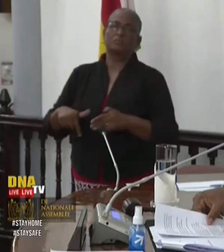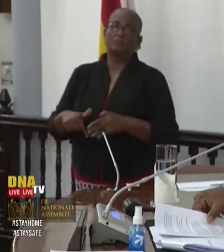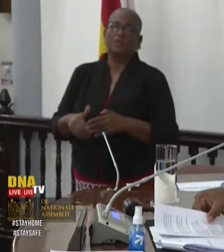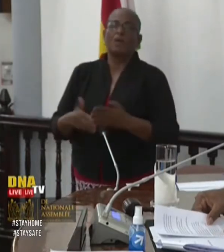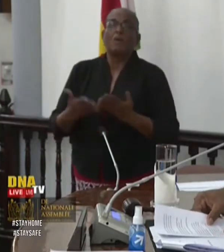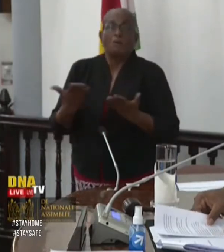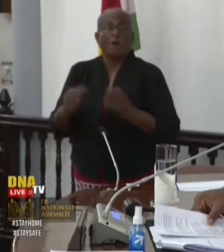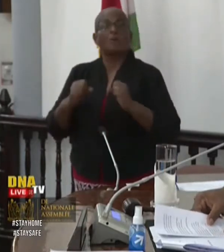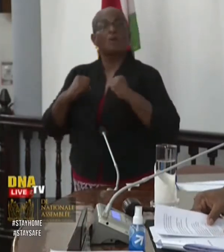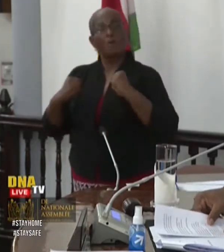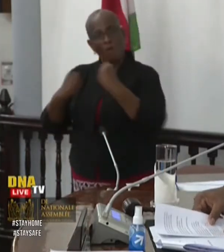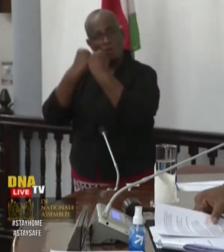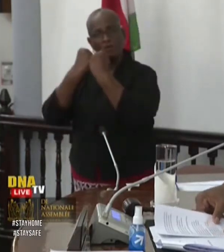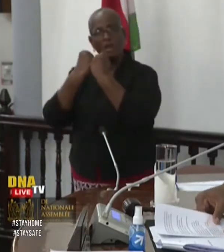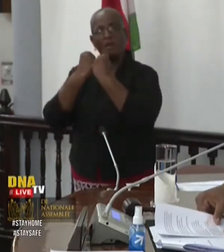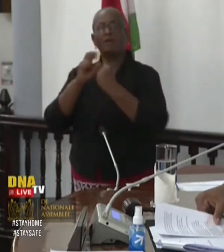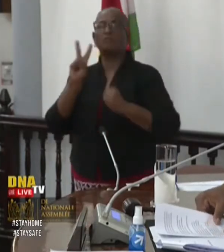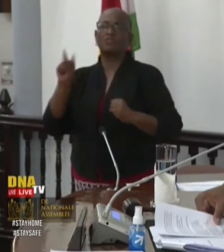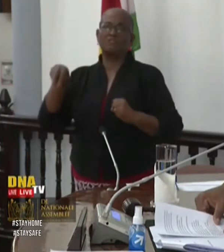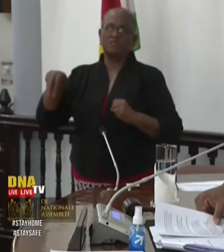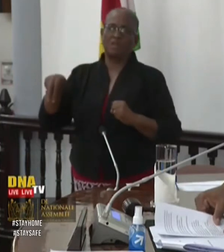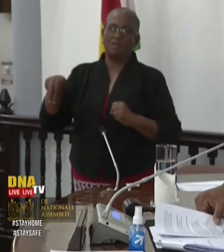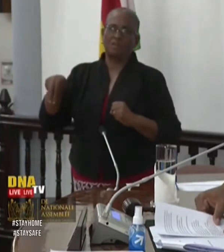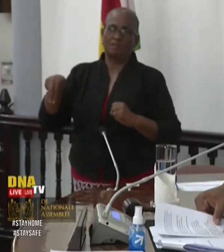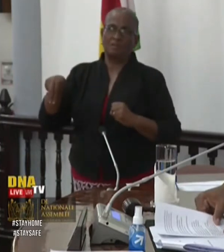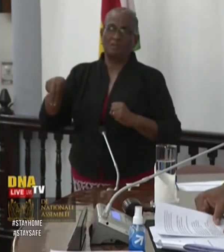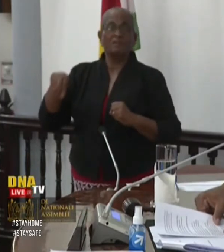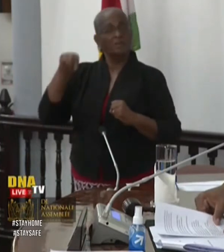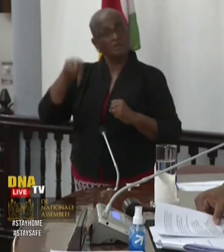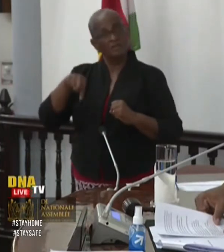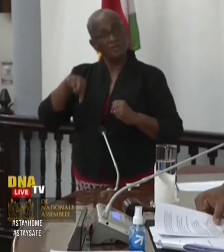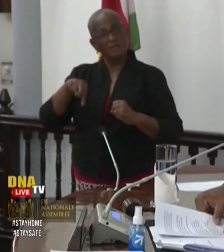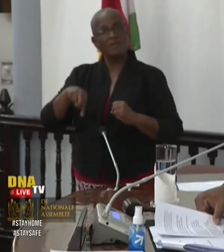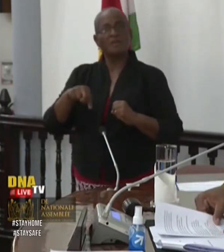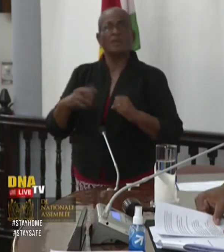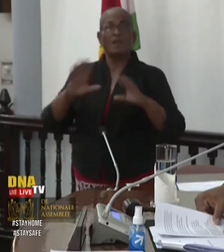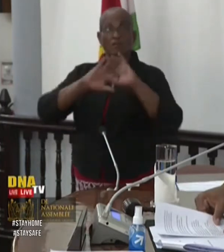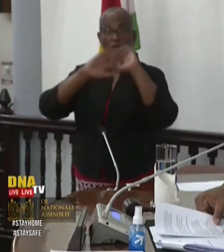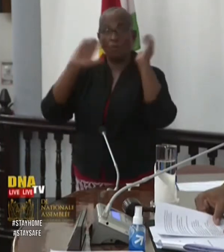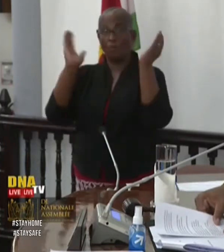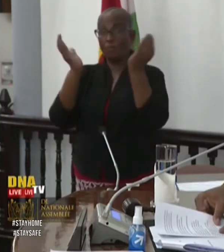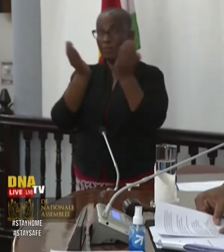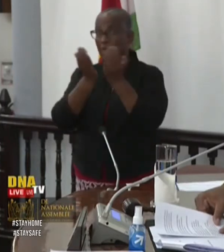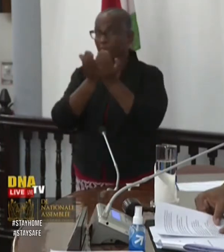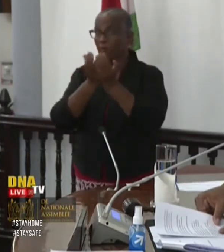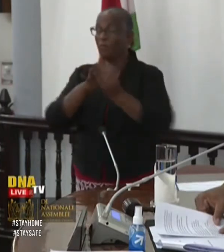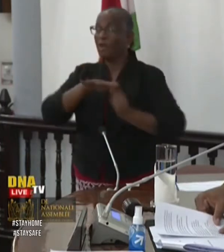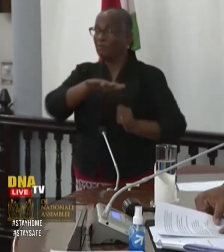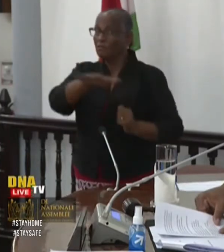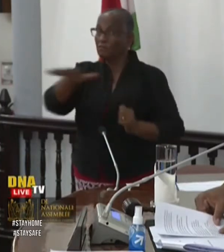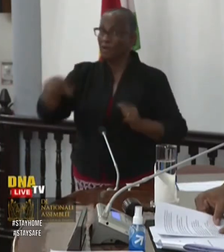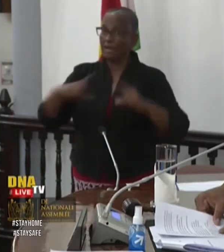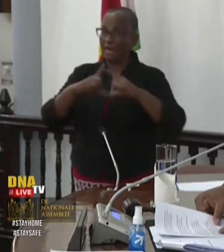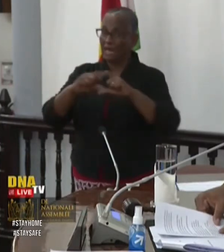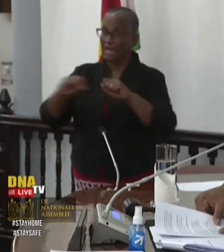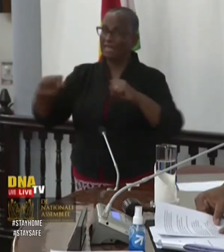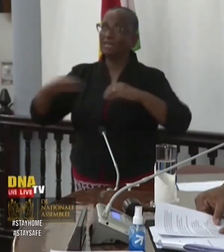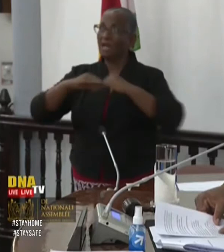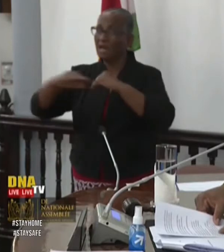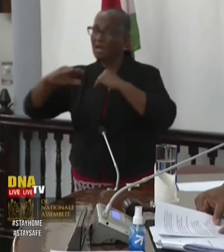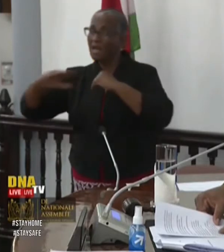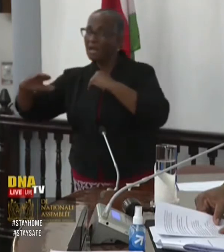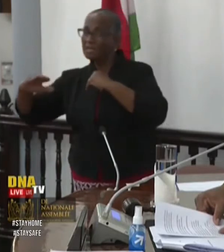Een ware uitdaging voor de Verenigde Naties, die fungeert als een wereldwijd forum waar lidstaten